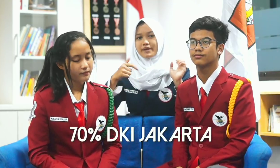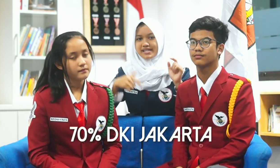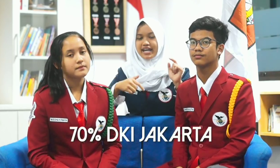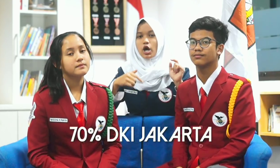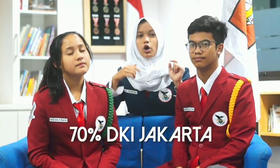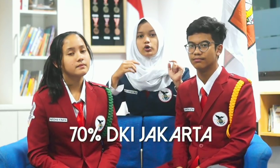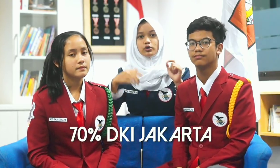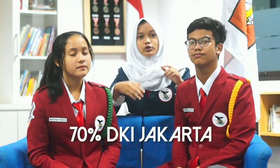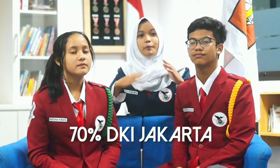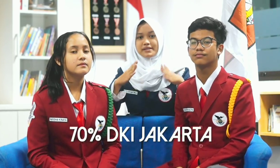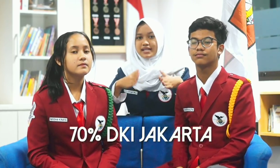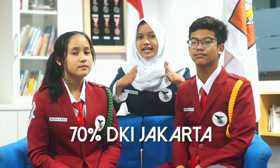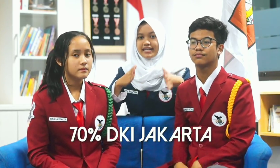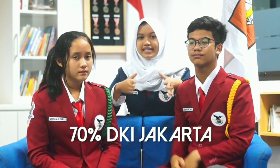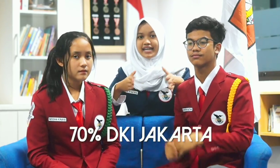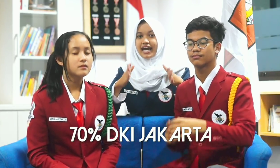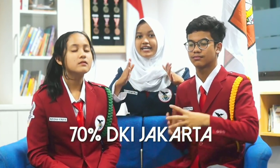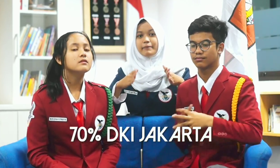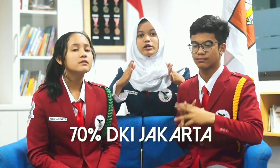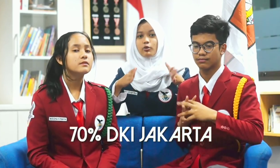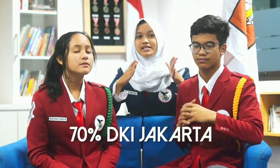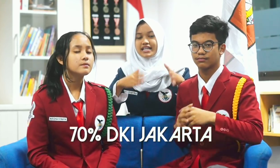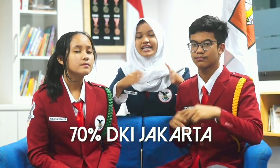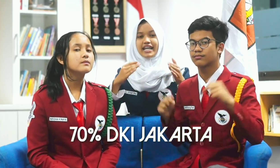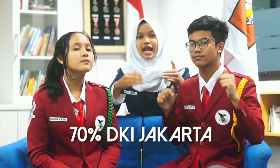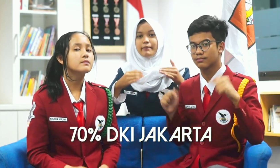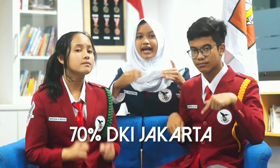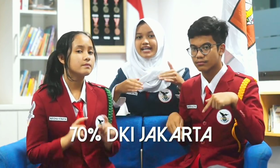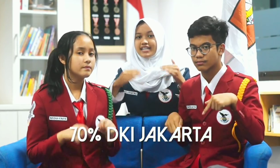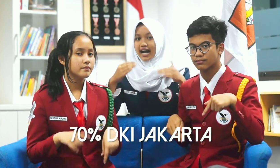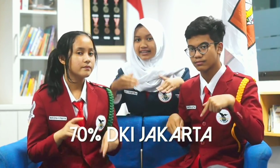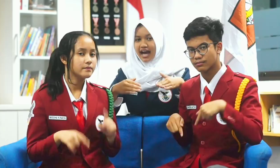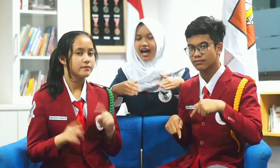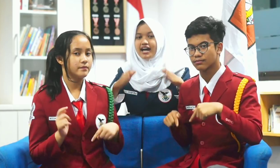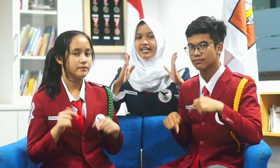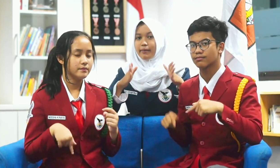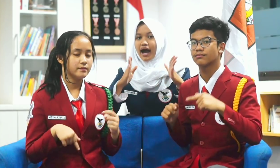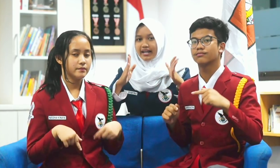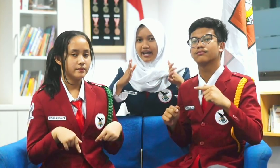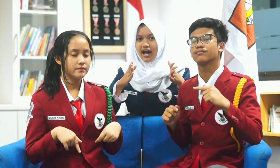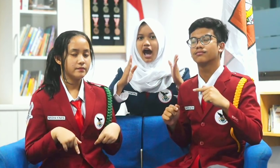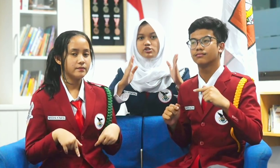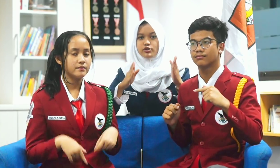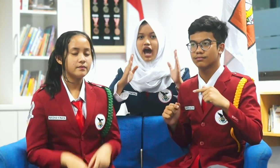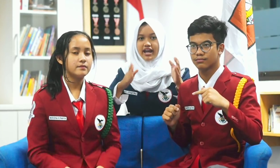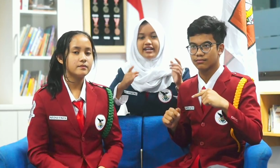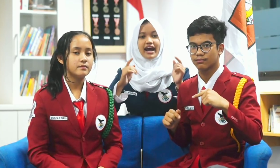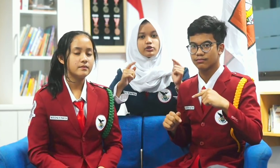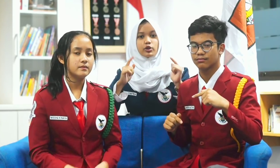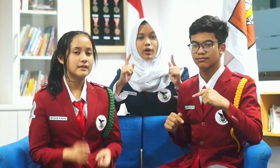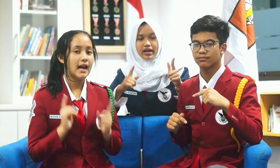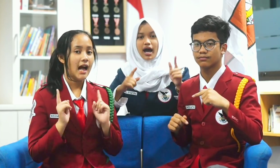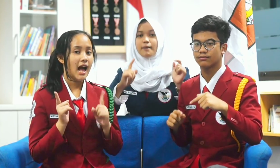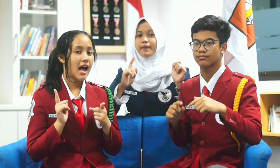70% untuk peserta didik yang berdomisili di dalam DKI Jakarta. Nama kalian harus sudah ada di kartu keluarga